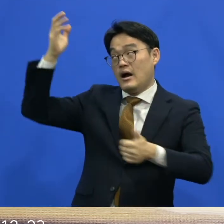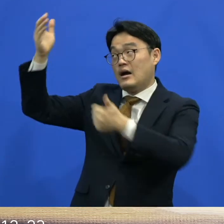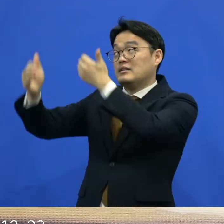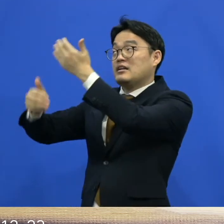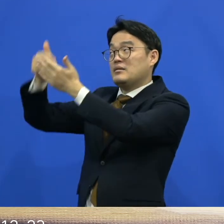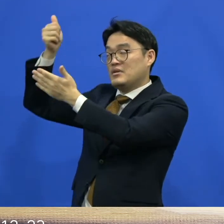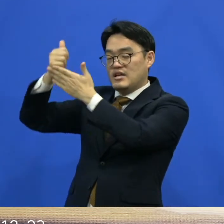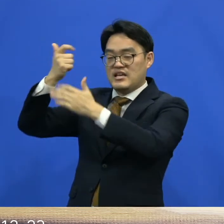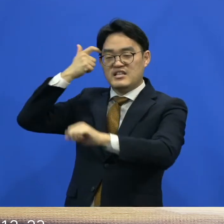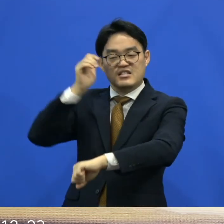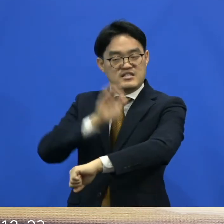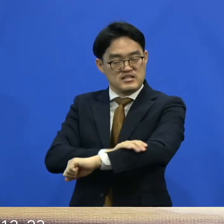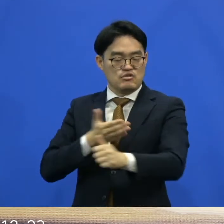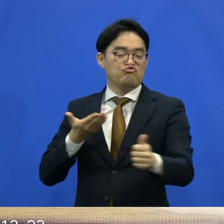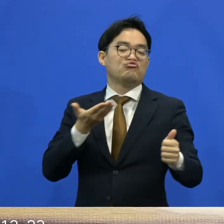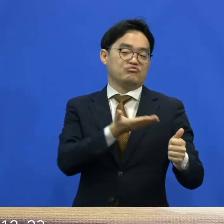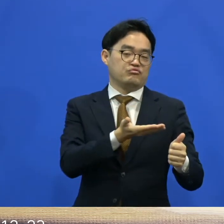보입니다.